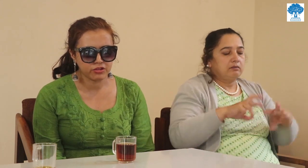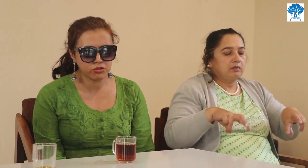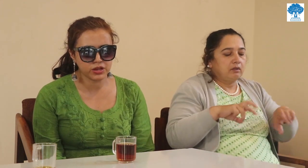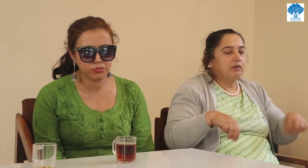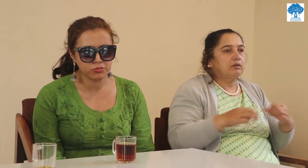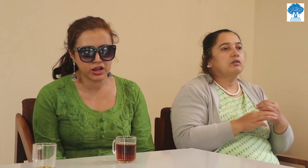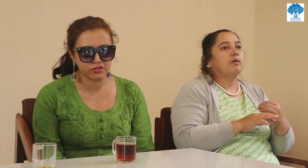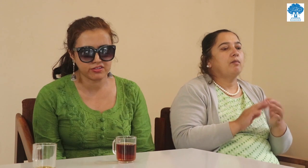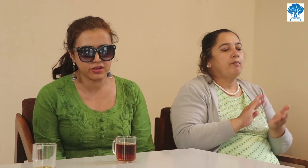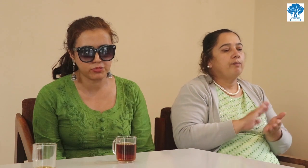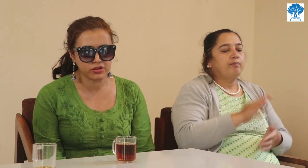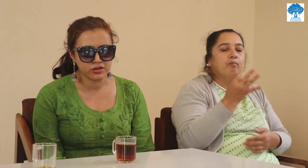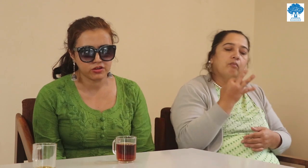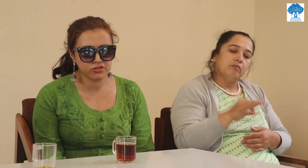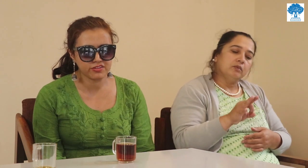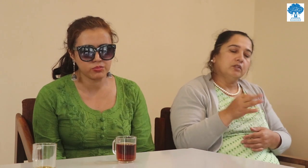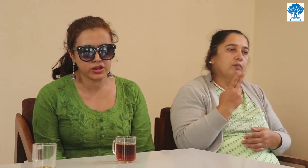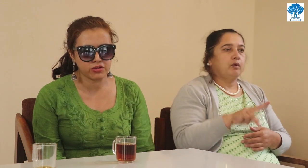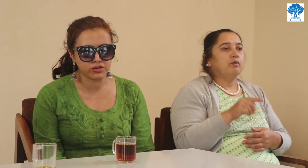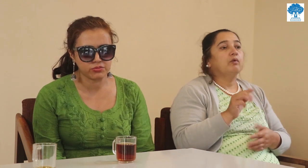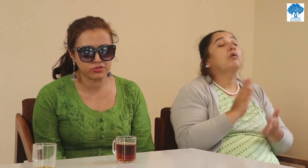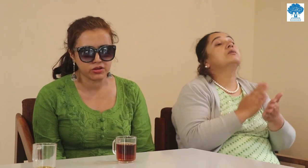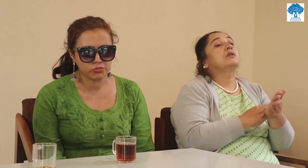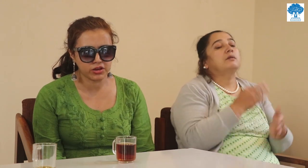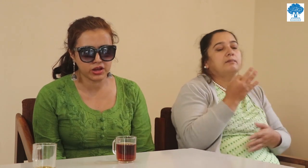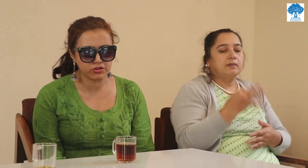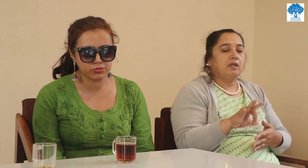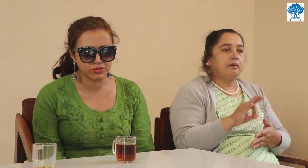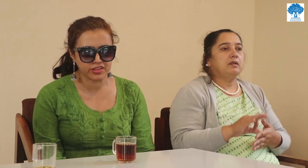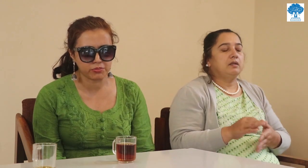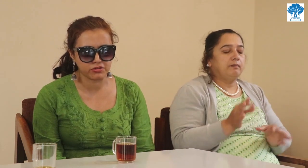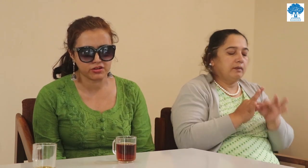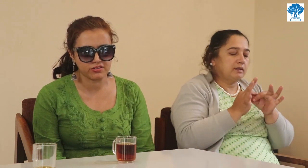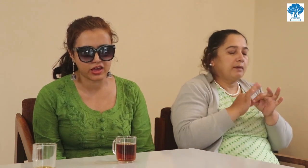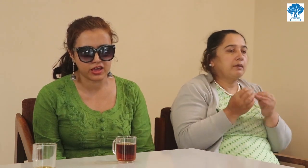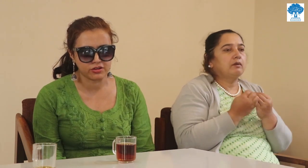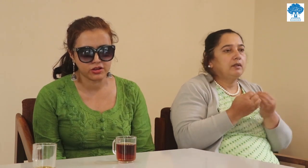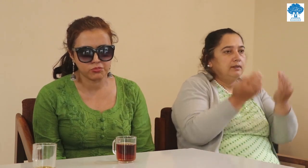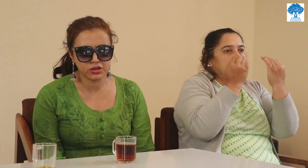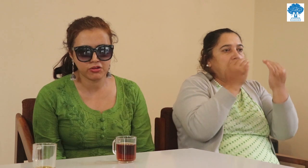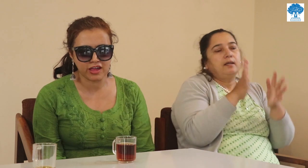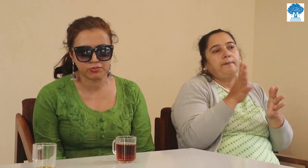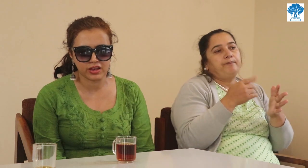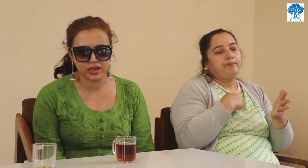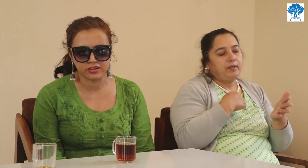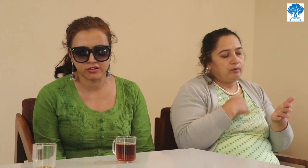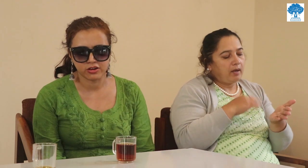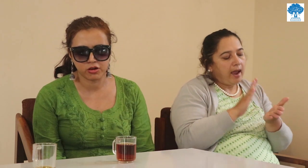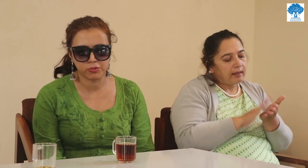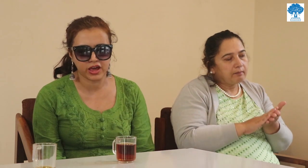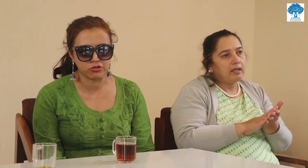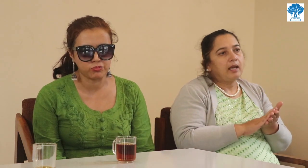भएँ त्यो बेलामा मलाई कसैले पनि कसरी महिनावारी व्यवस्थापन गर्ने सिकाएन मेरो हातमा